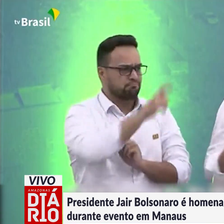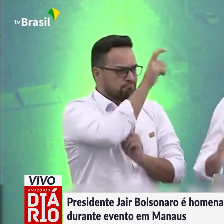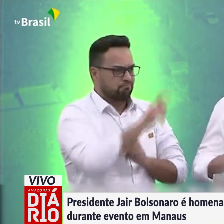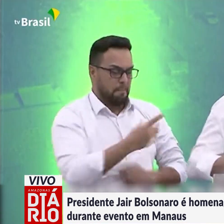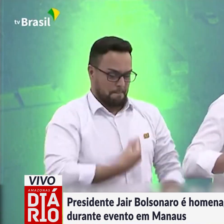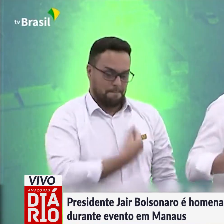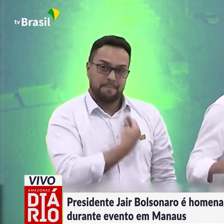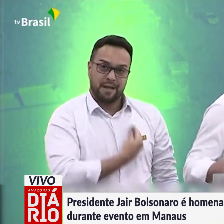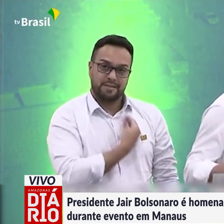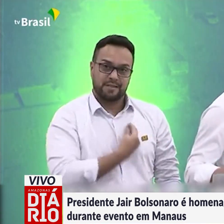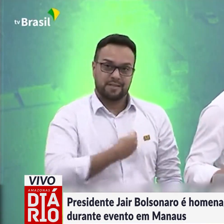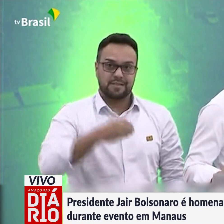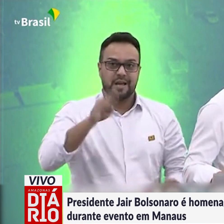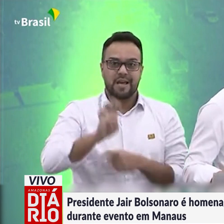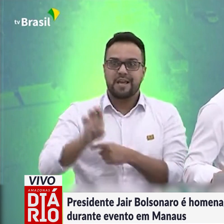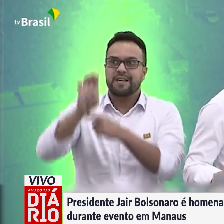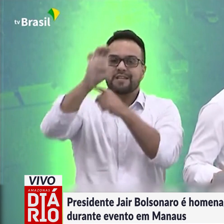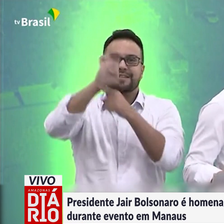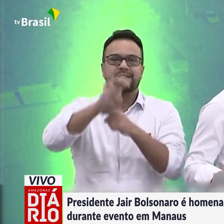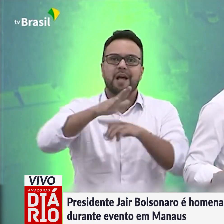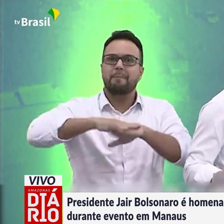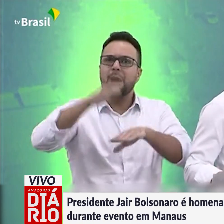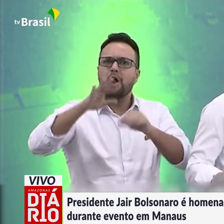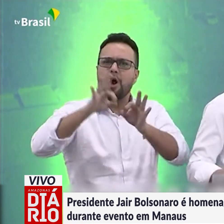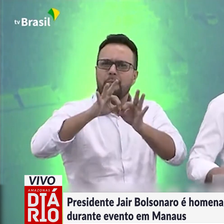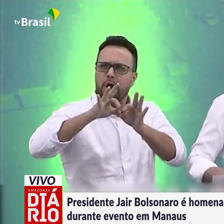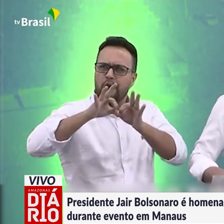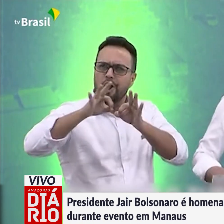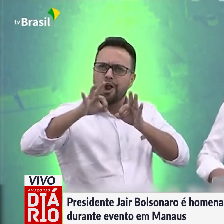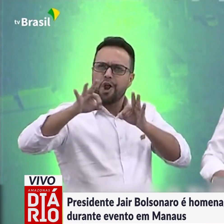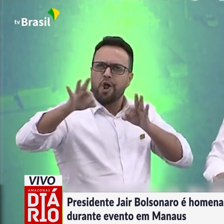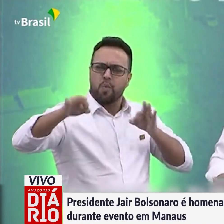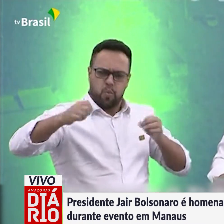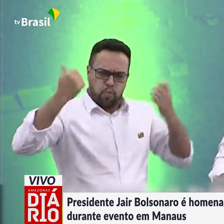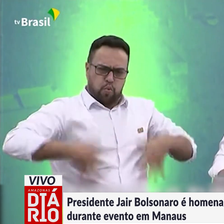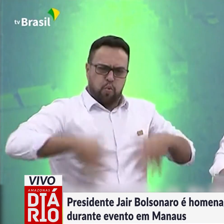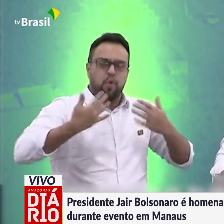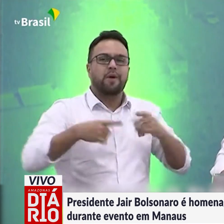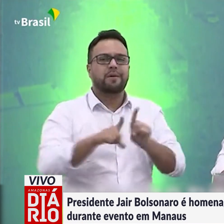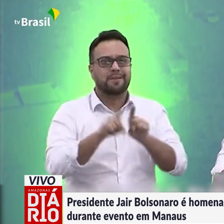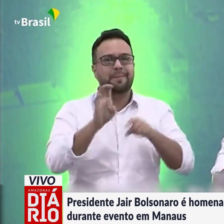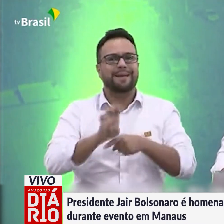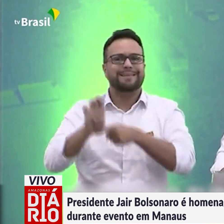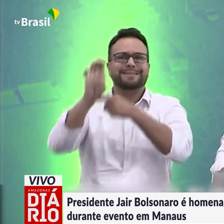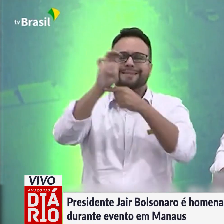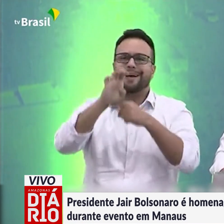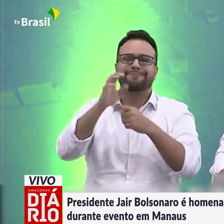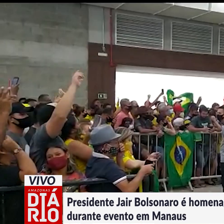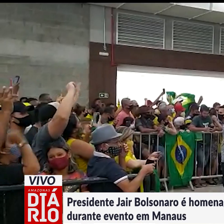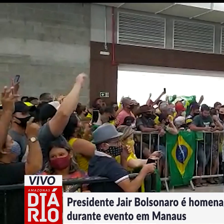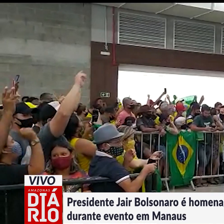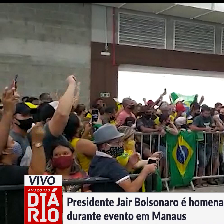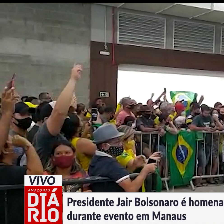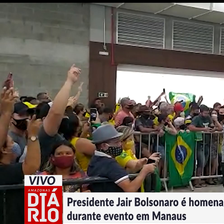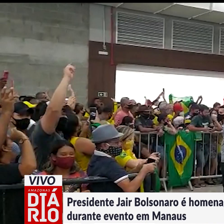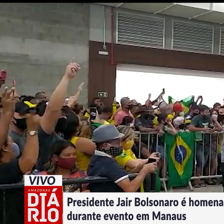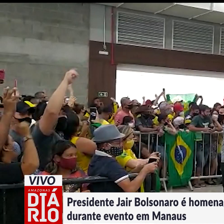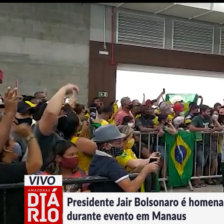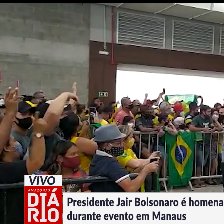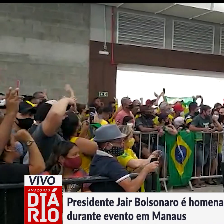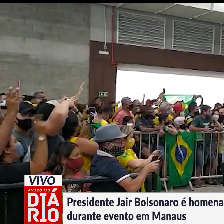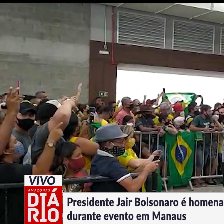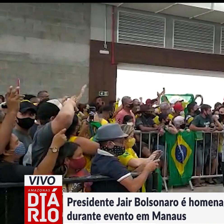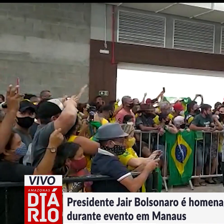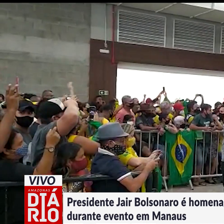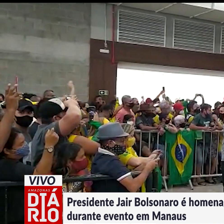Durante os 10 minutos de discurso de Wilson Lima, as vaias dos presentes tomaram conta do espaço.